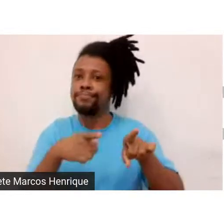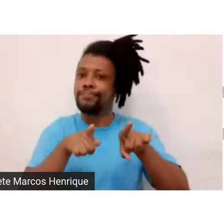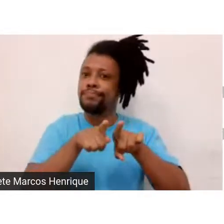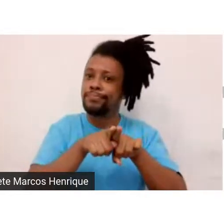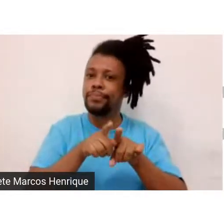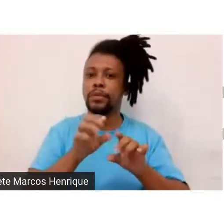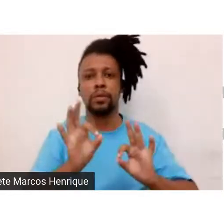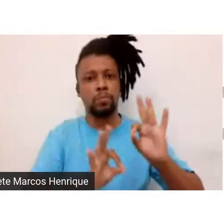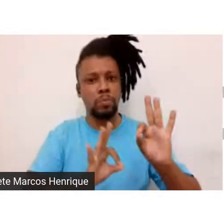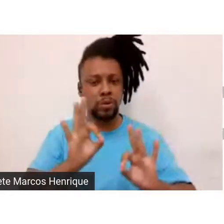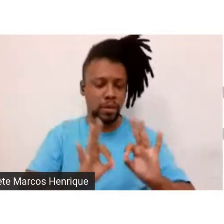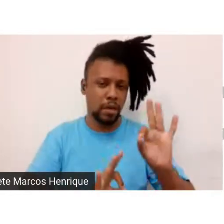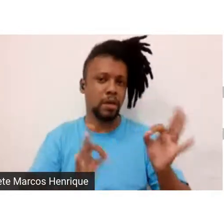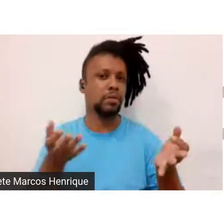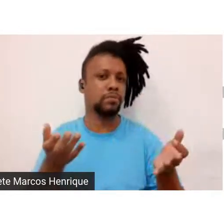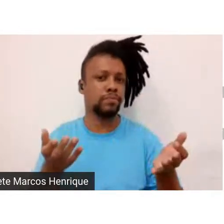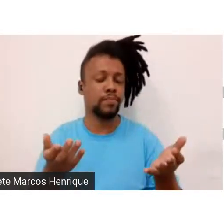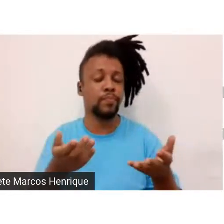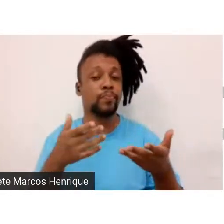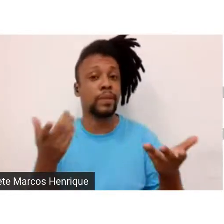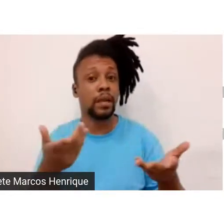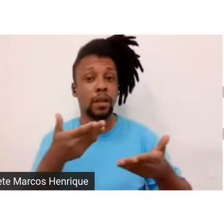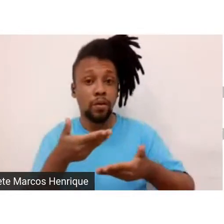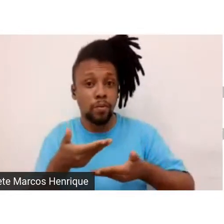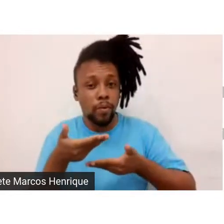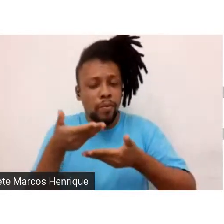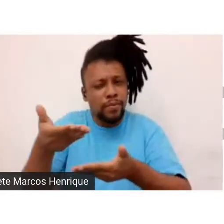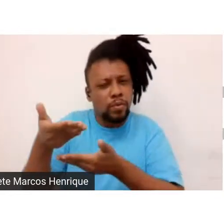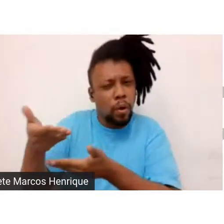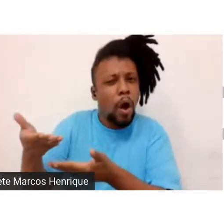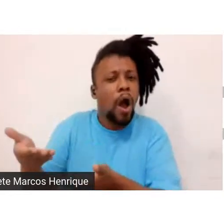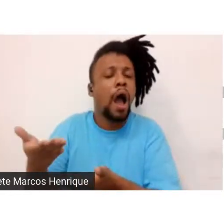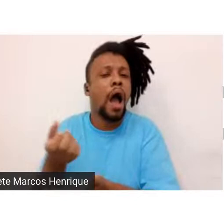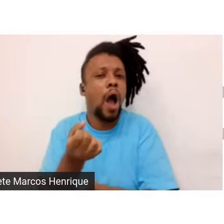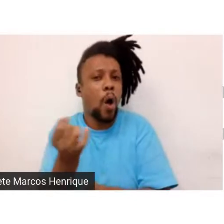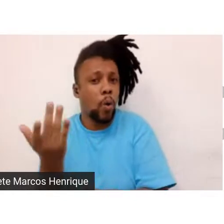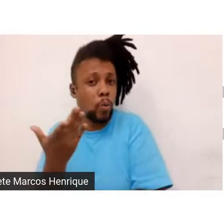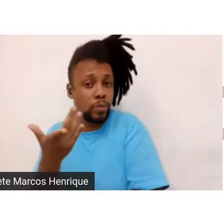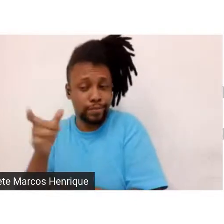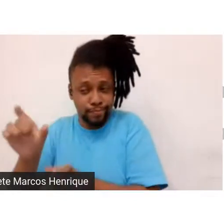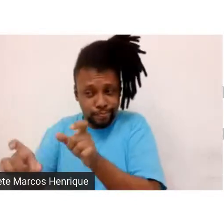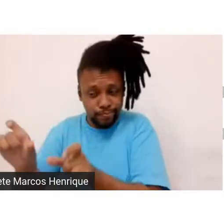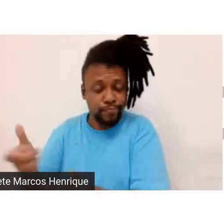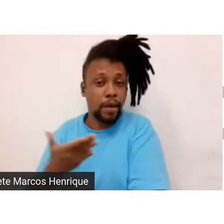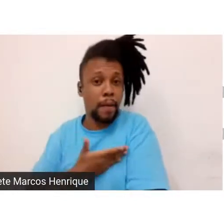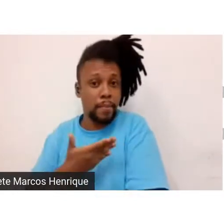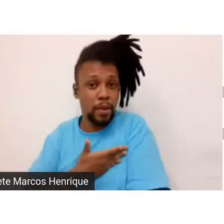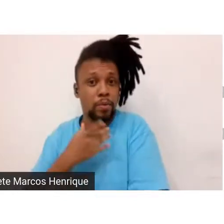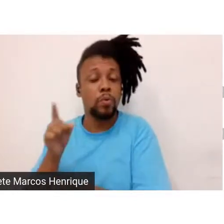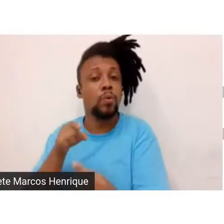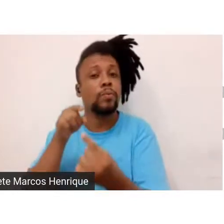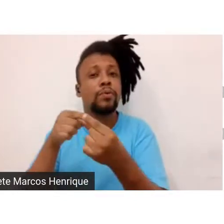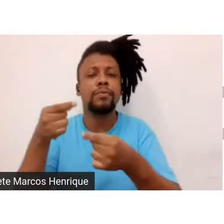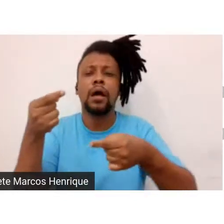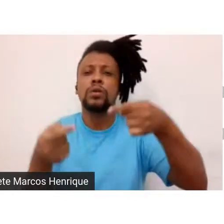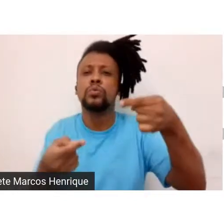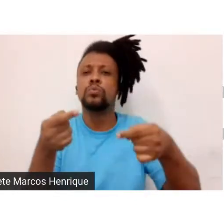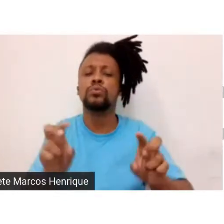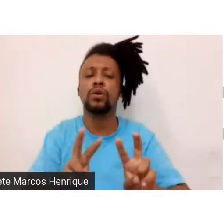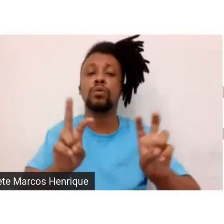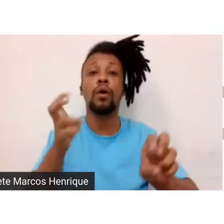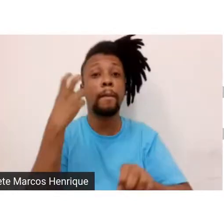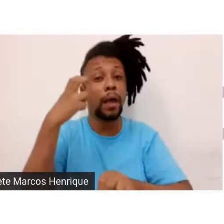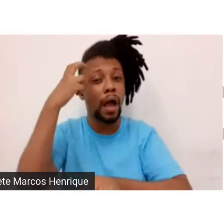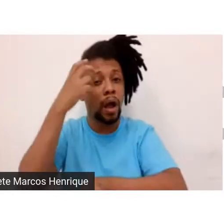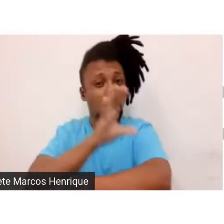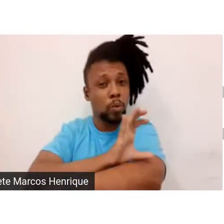filha convidou os parceiros os convidados também os amigos para discutir a cultura surda então a gente